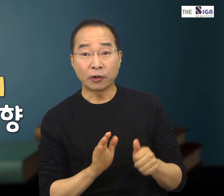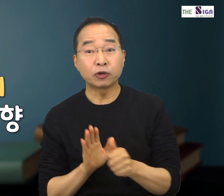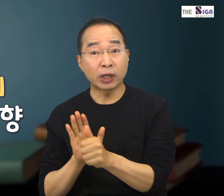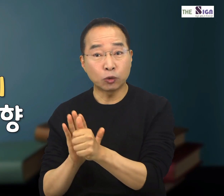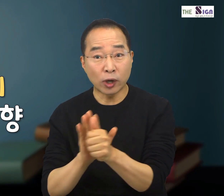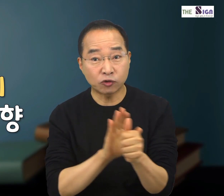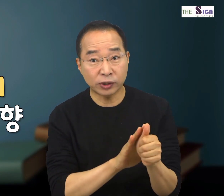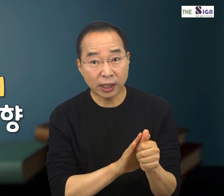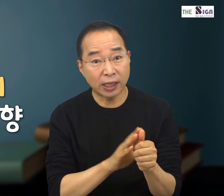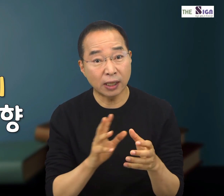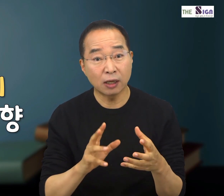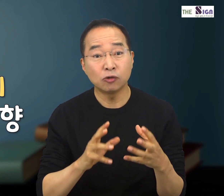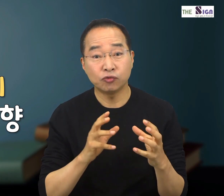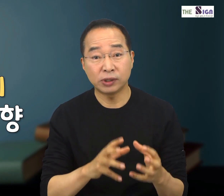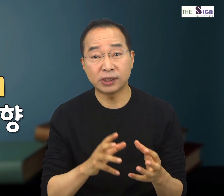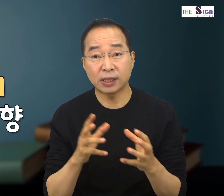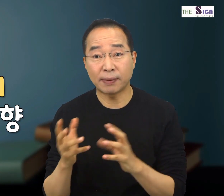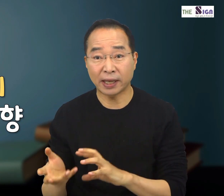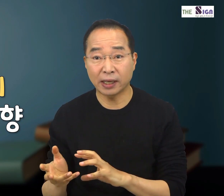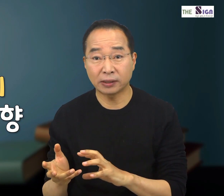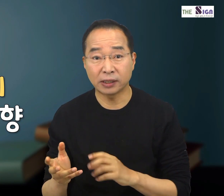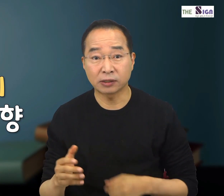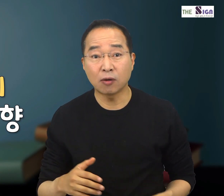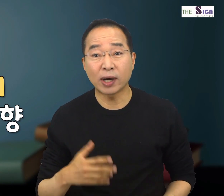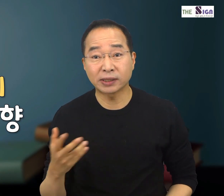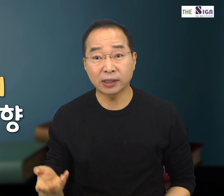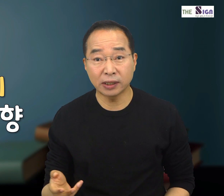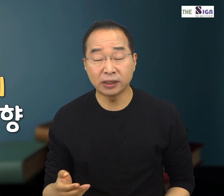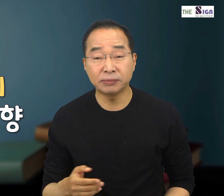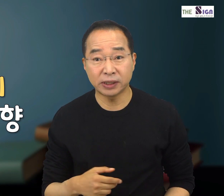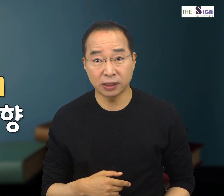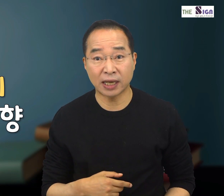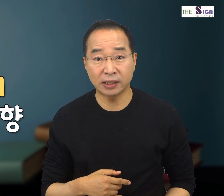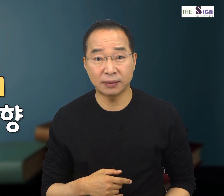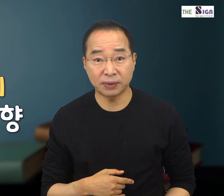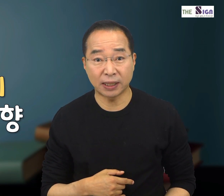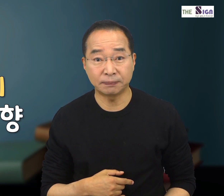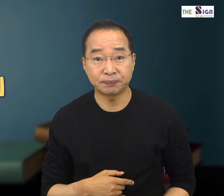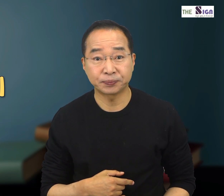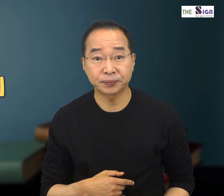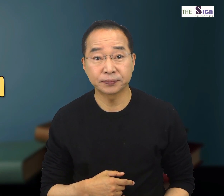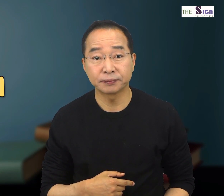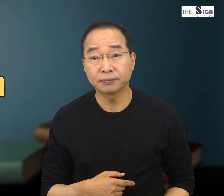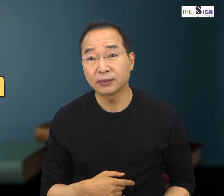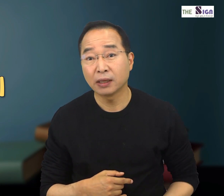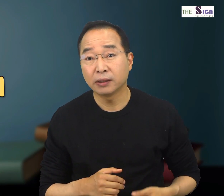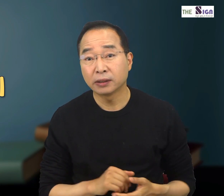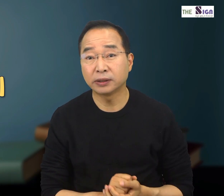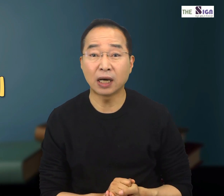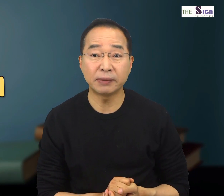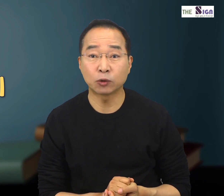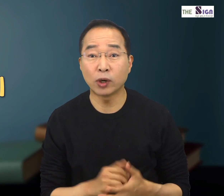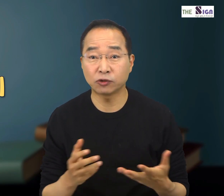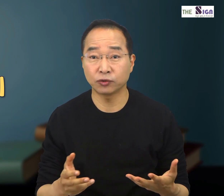어떻게 도와주냐가 위치와 방향에 따라서 확장된 의미를 갖게 됩니다. 그 다음에